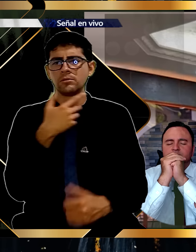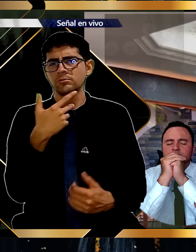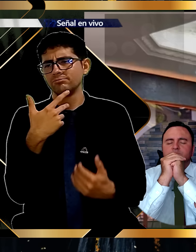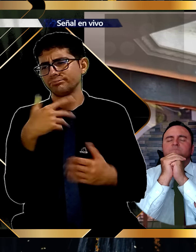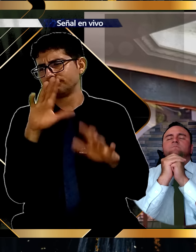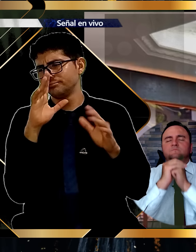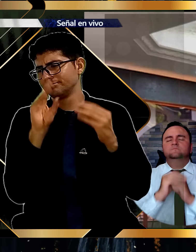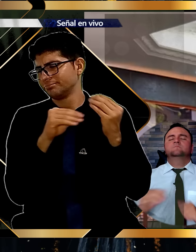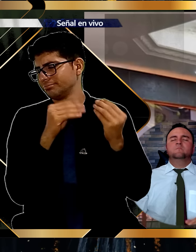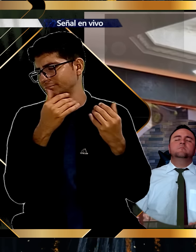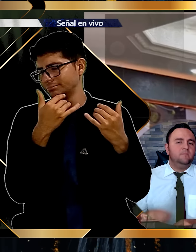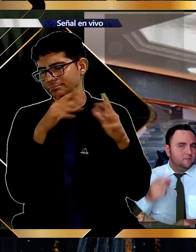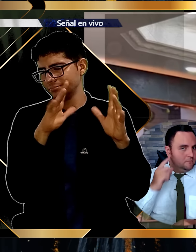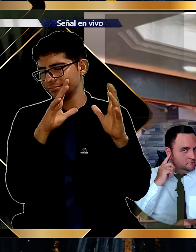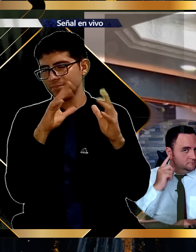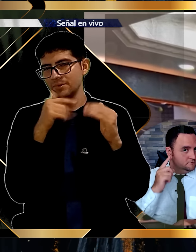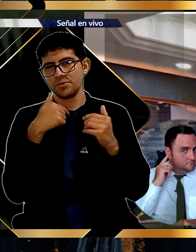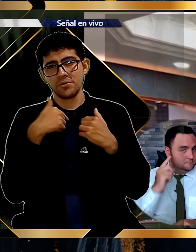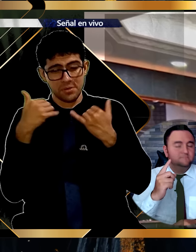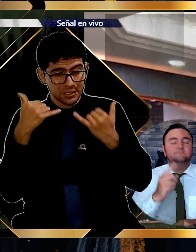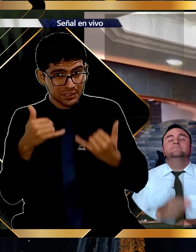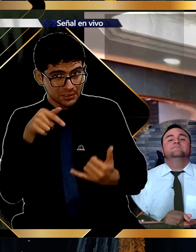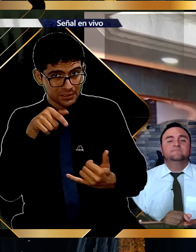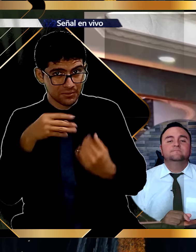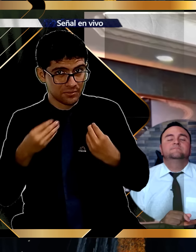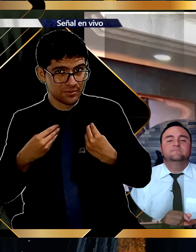Este caballero no estará aquí.